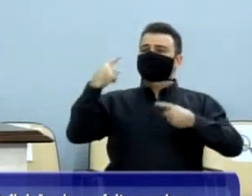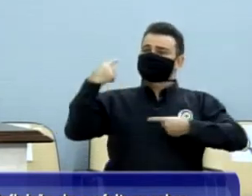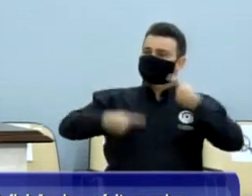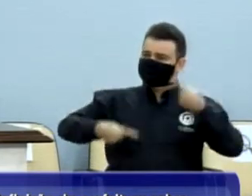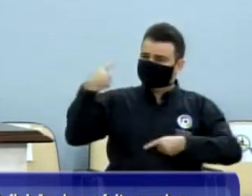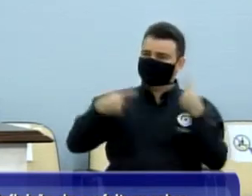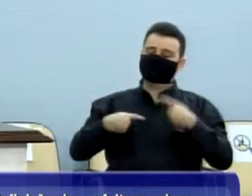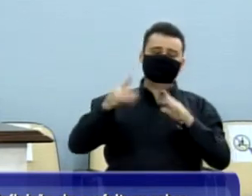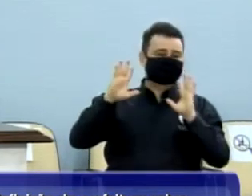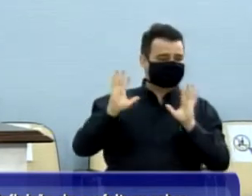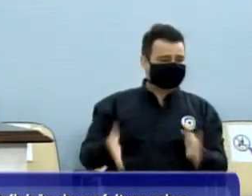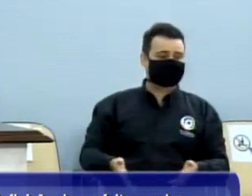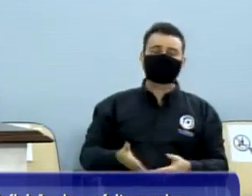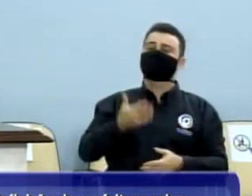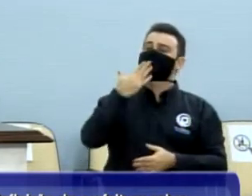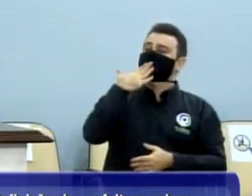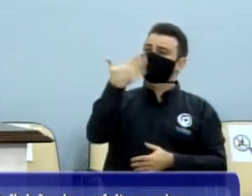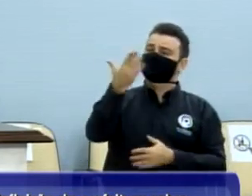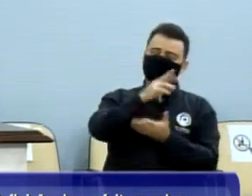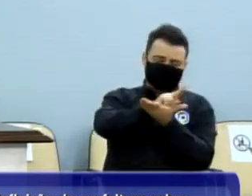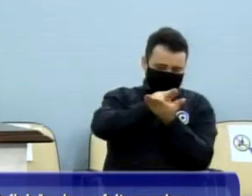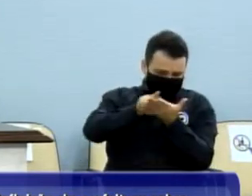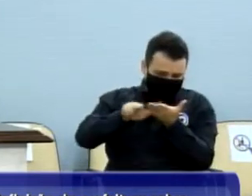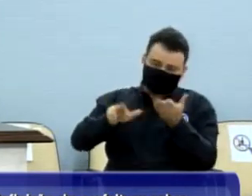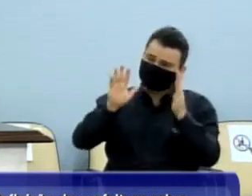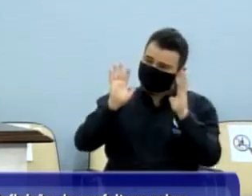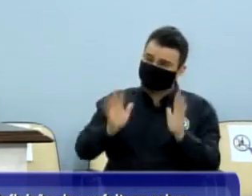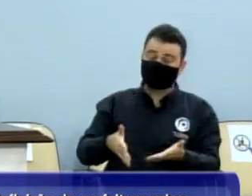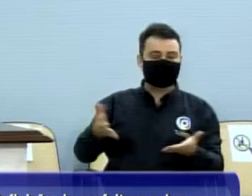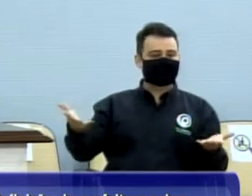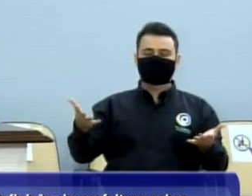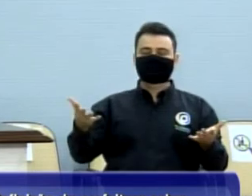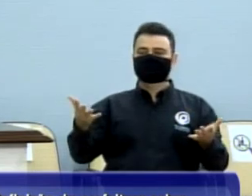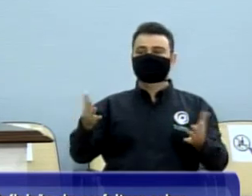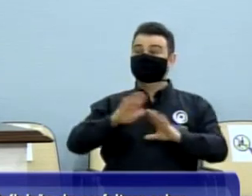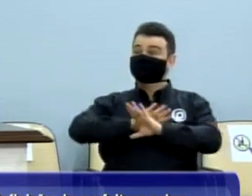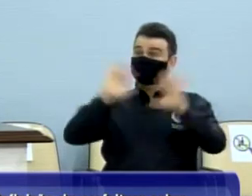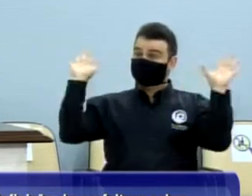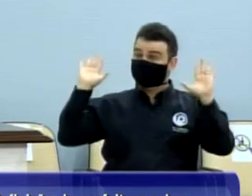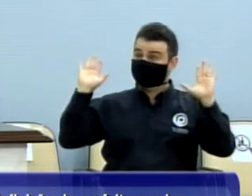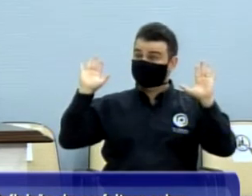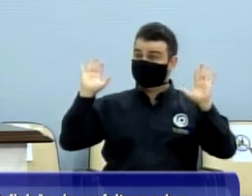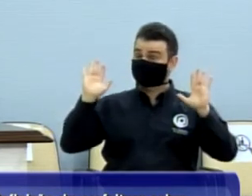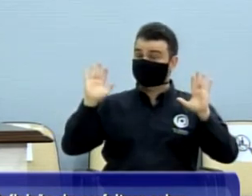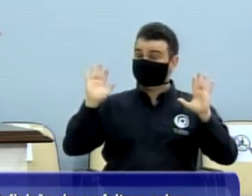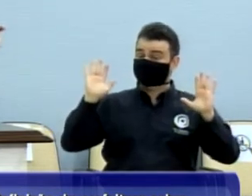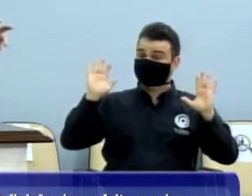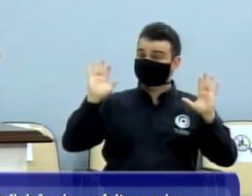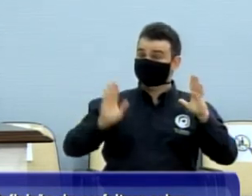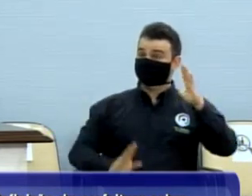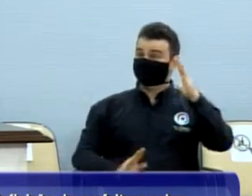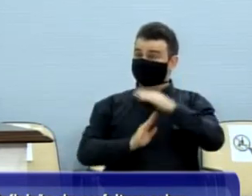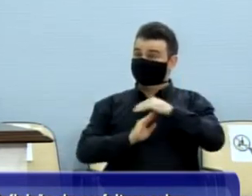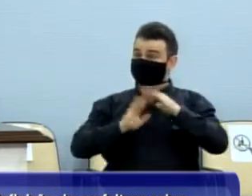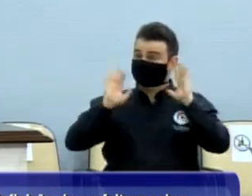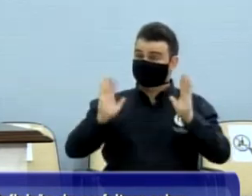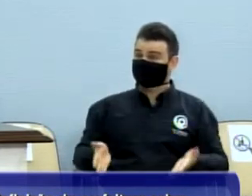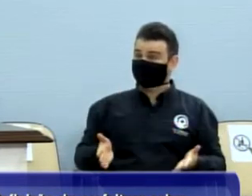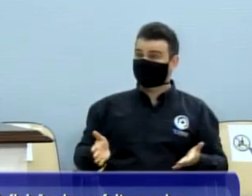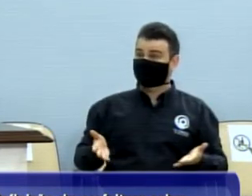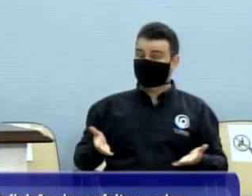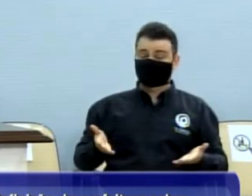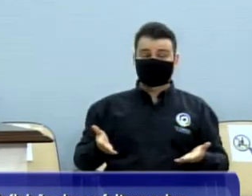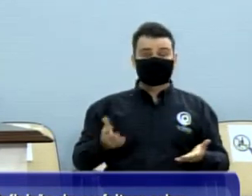já pedimos urgência em tudo. Eu acho que, Bruno, agora chega, viu, Risso? Sei lá, fazer um grupo de vereadores